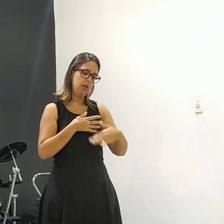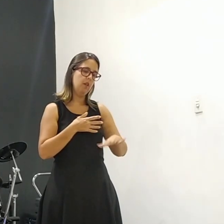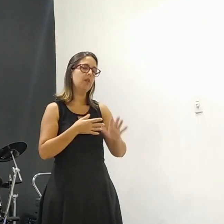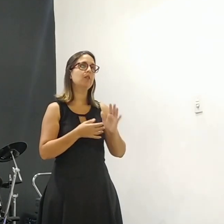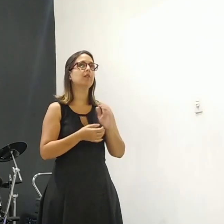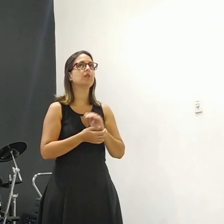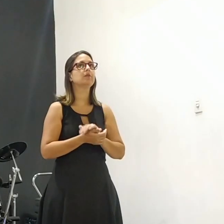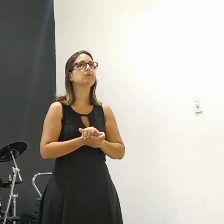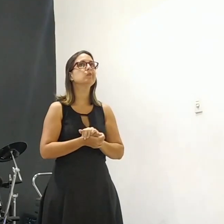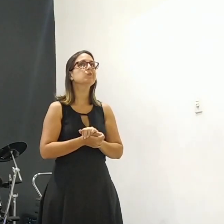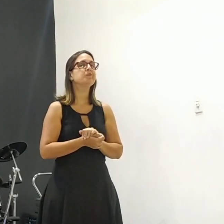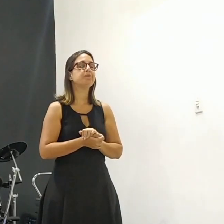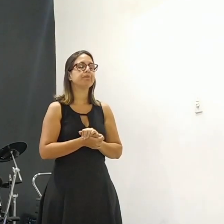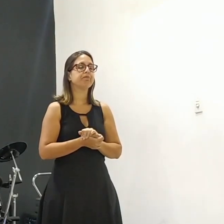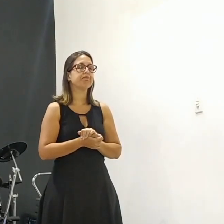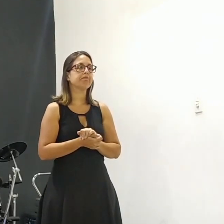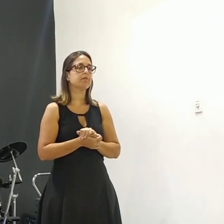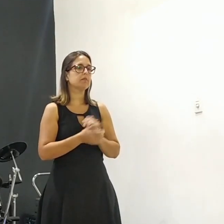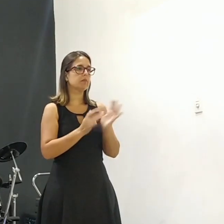do seu ventre.